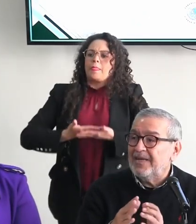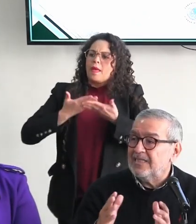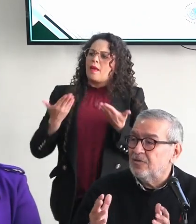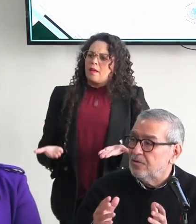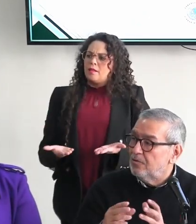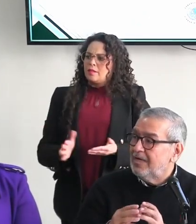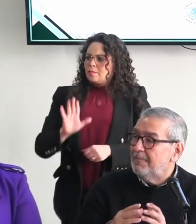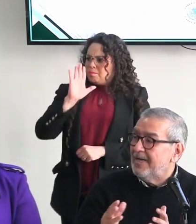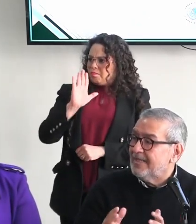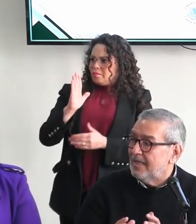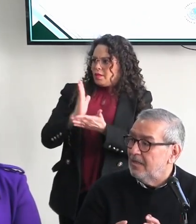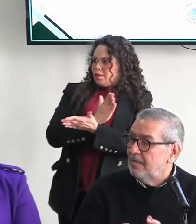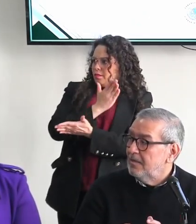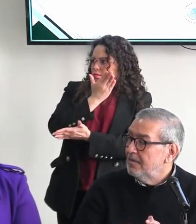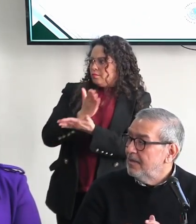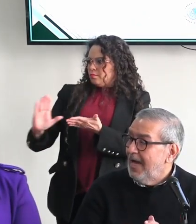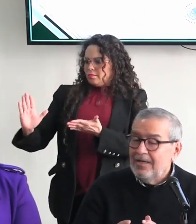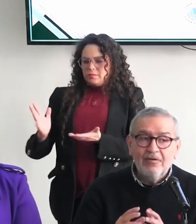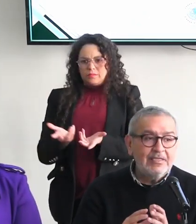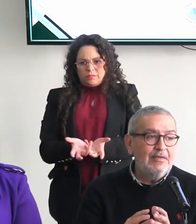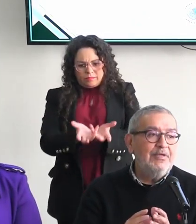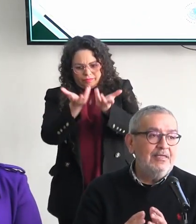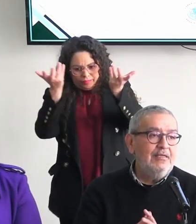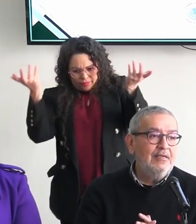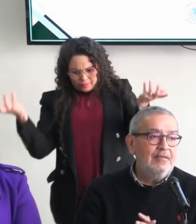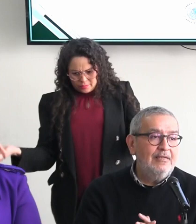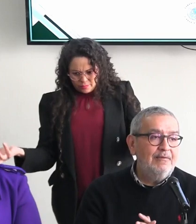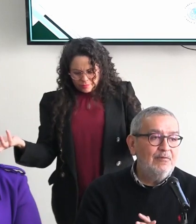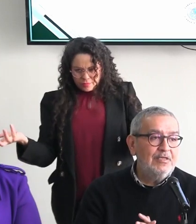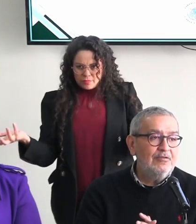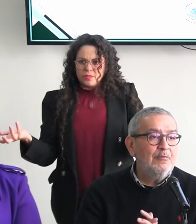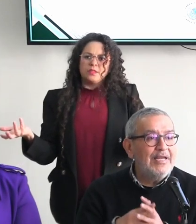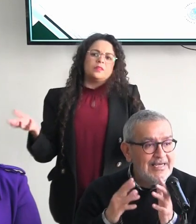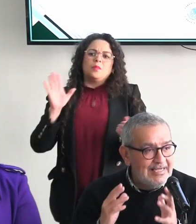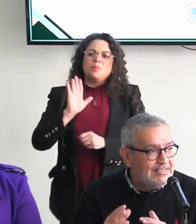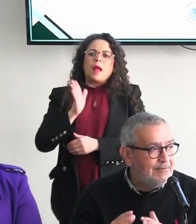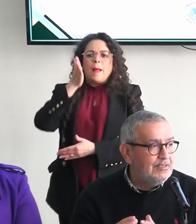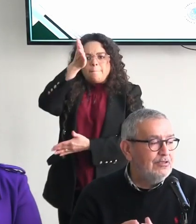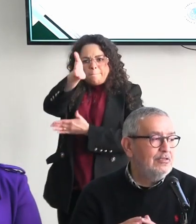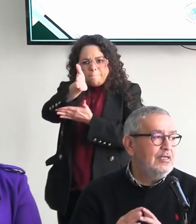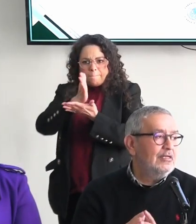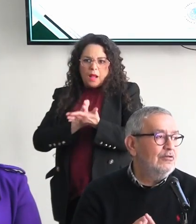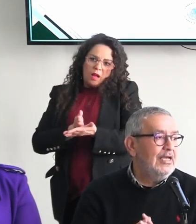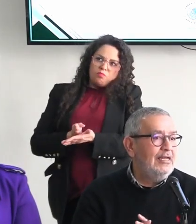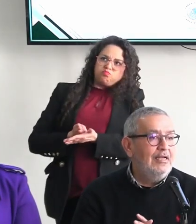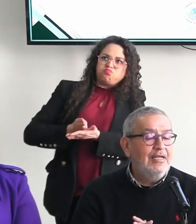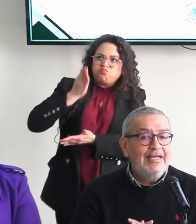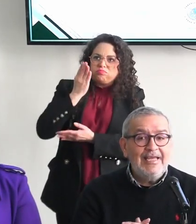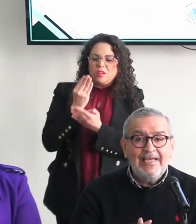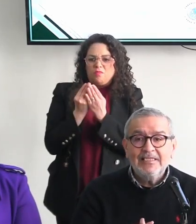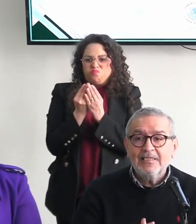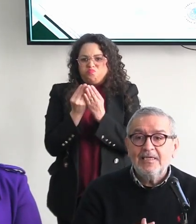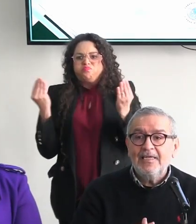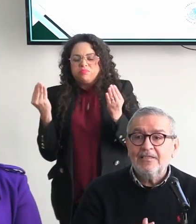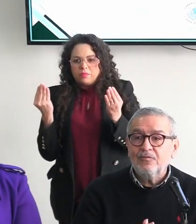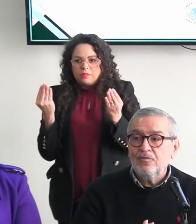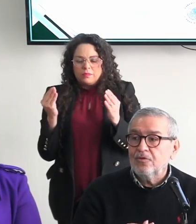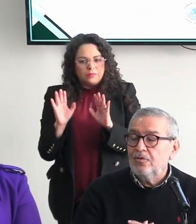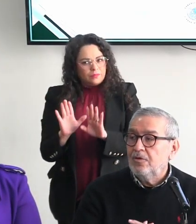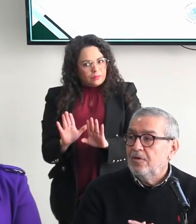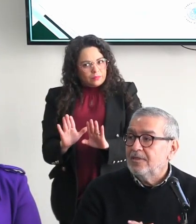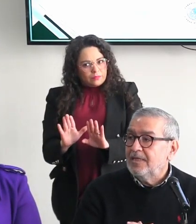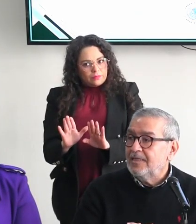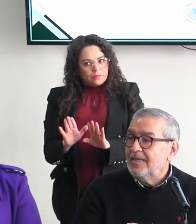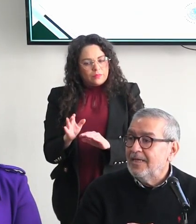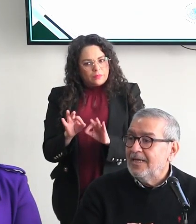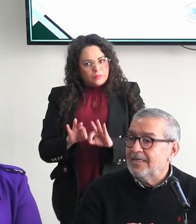una separación o una barra. Algo que también debemos de contemplar en esta visión territorial es el